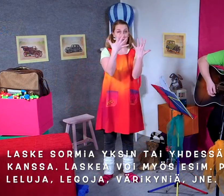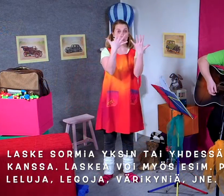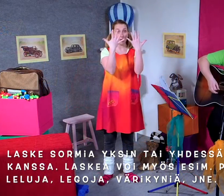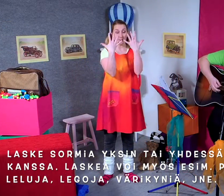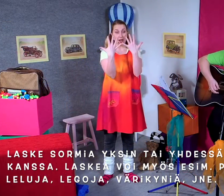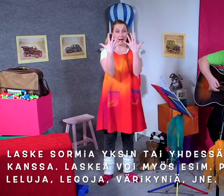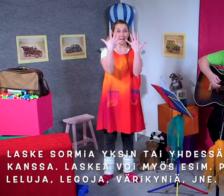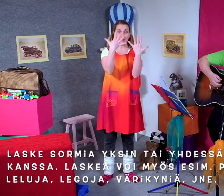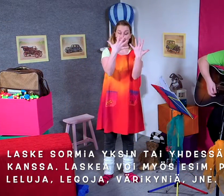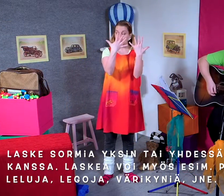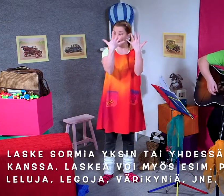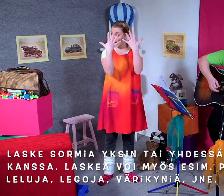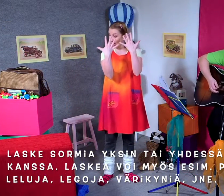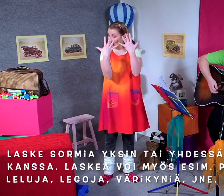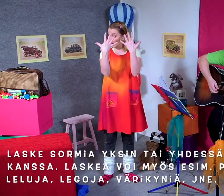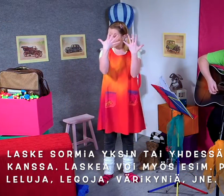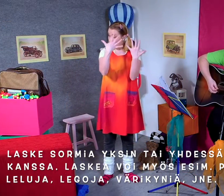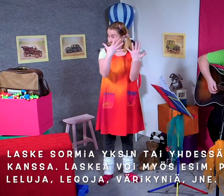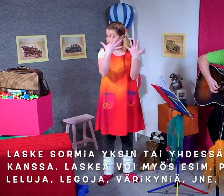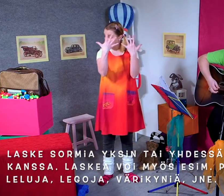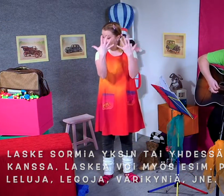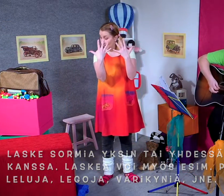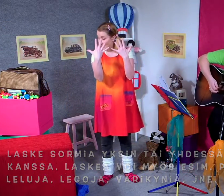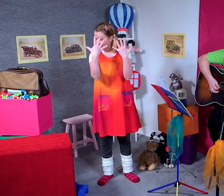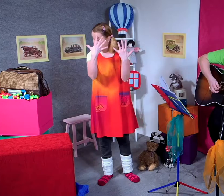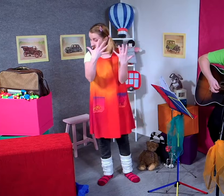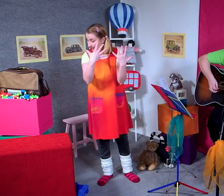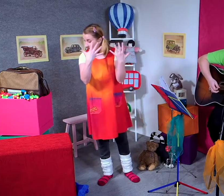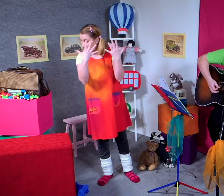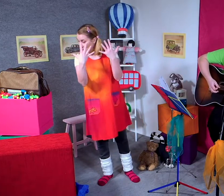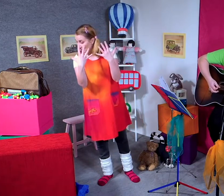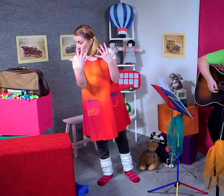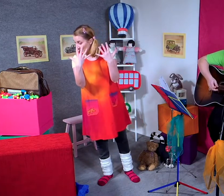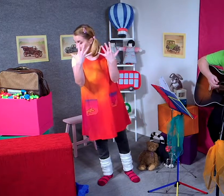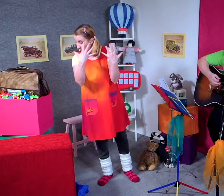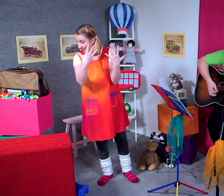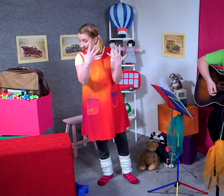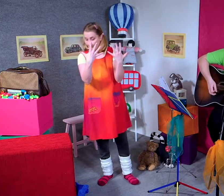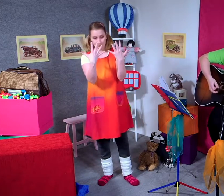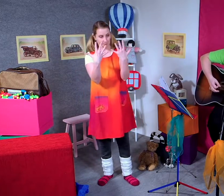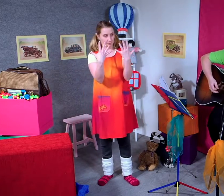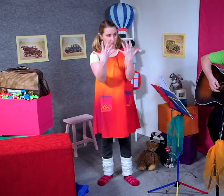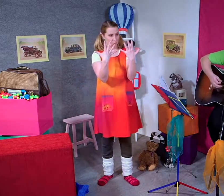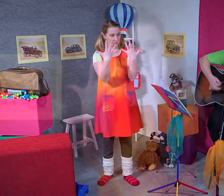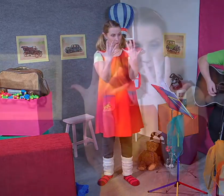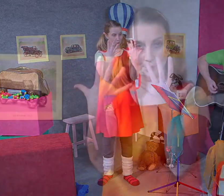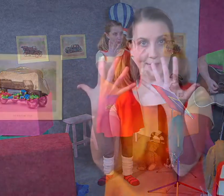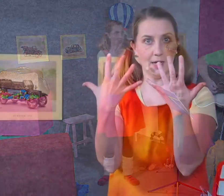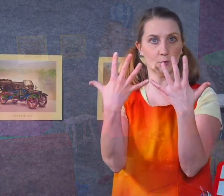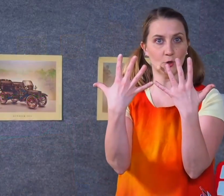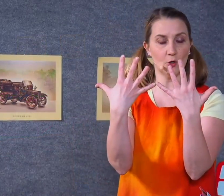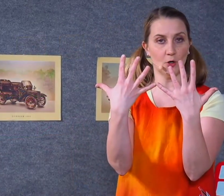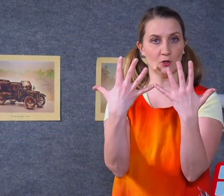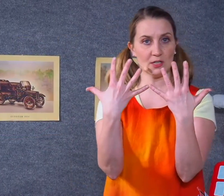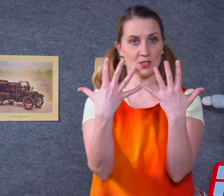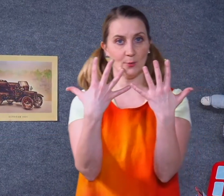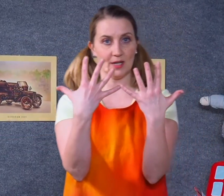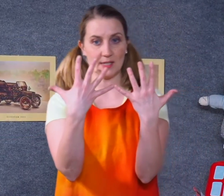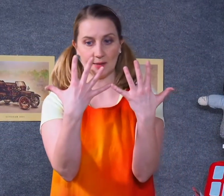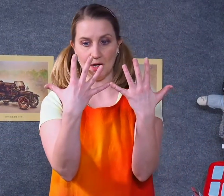autoa maantiellä ajelee. Tosi monta autoa menee. No nyt siellä on 10 autoa. Osattaisiko me laskea